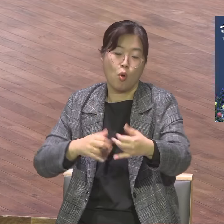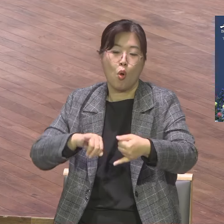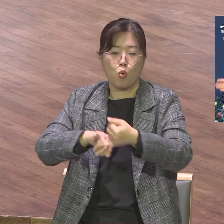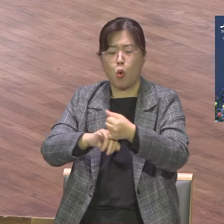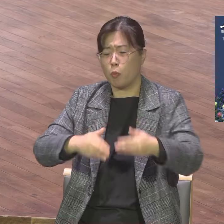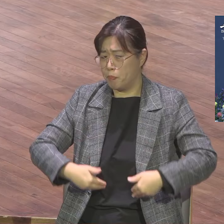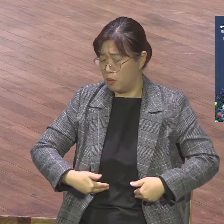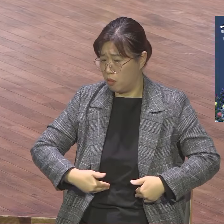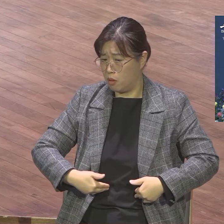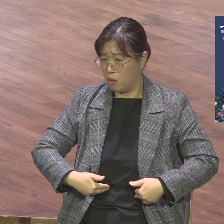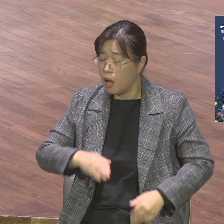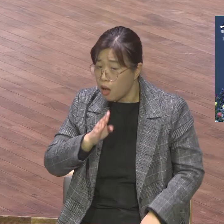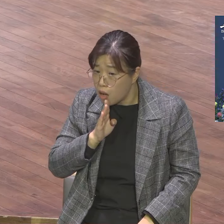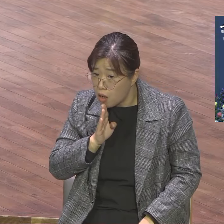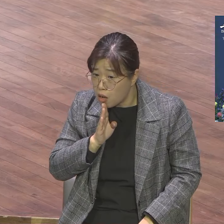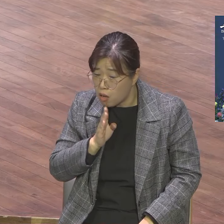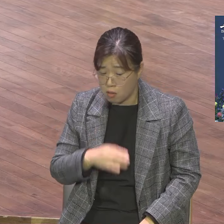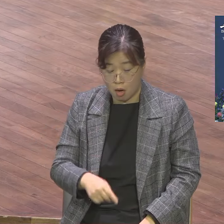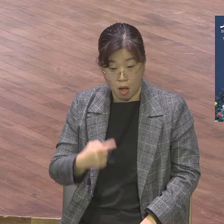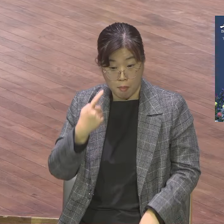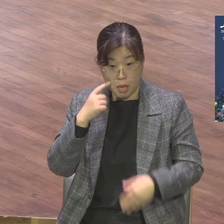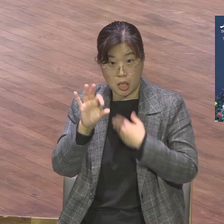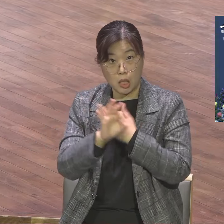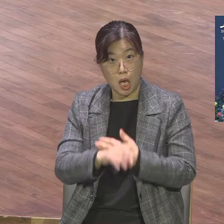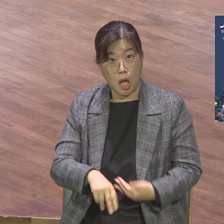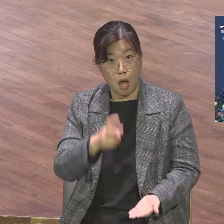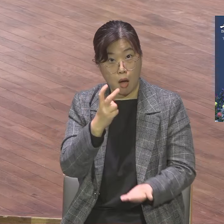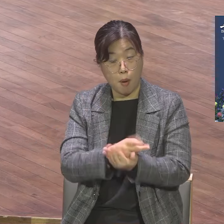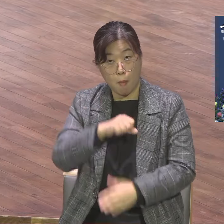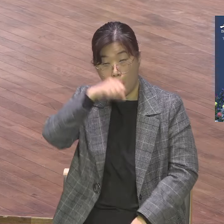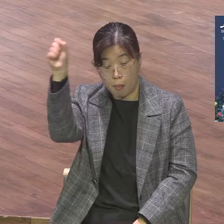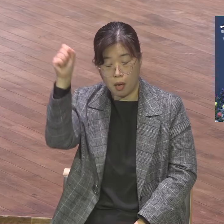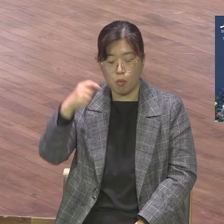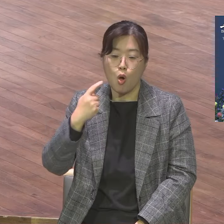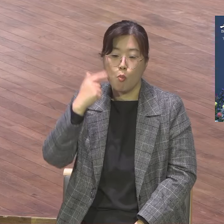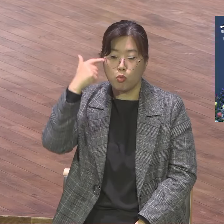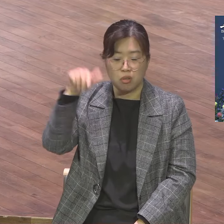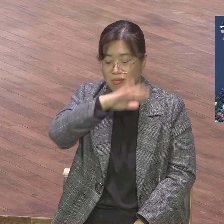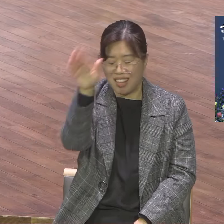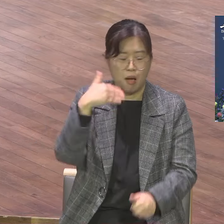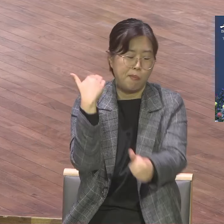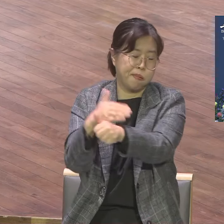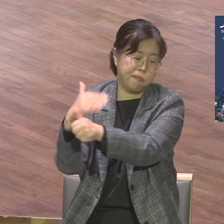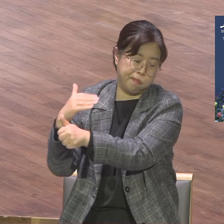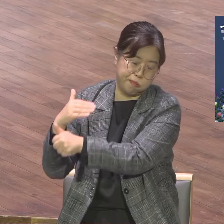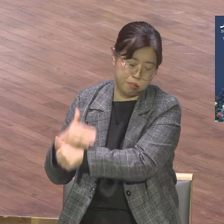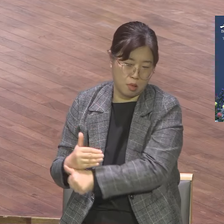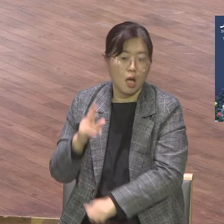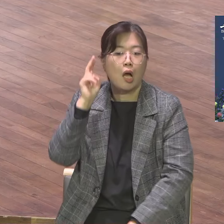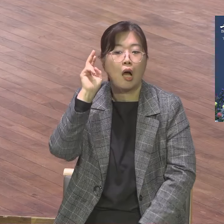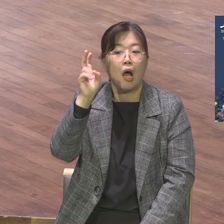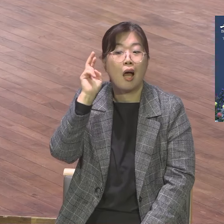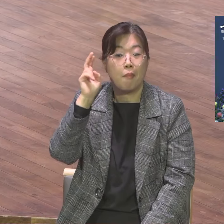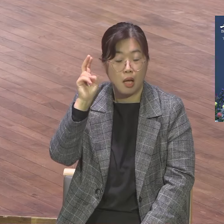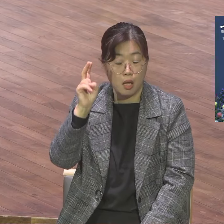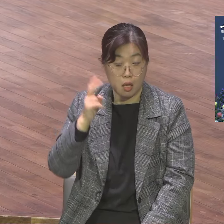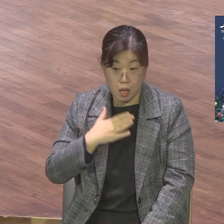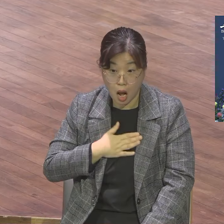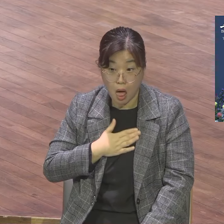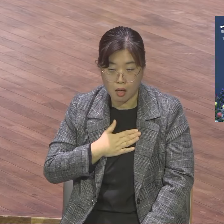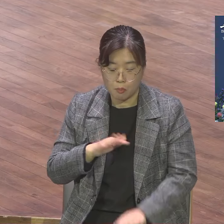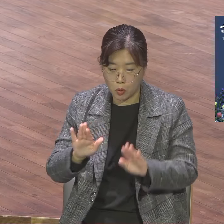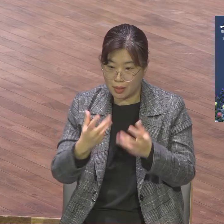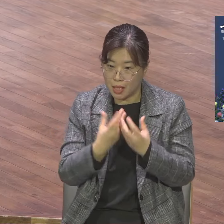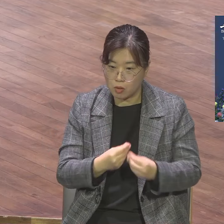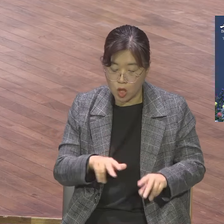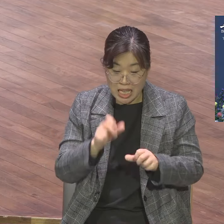반대하면 바로 다 잘립니다. 전부 고소당하게 되죠. 차별 금지법 통과된 나라들, 미국